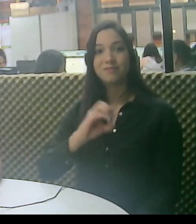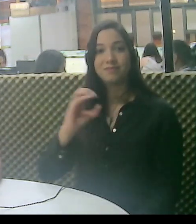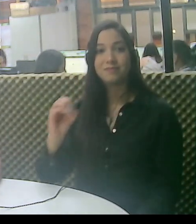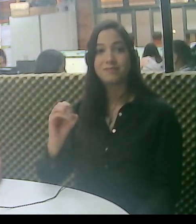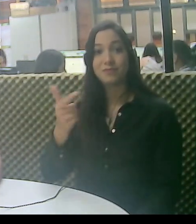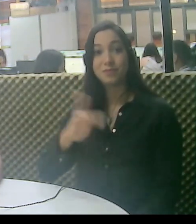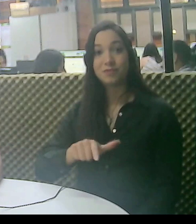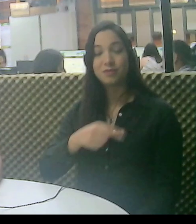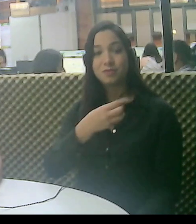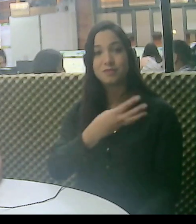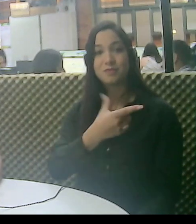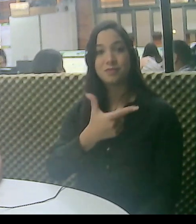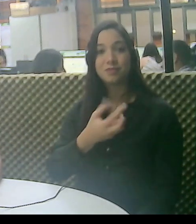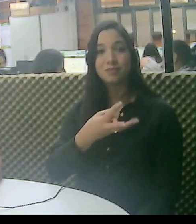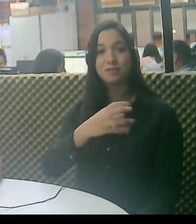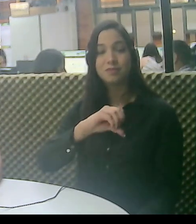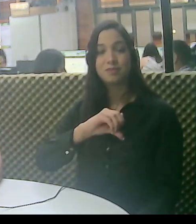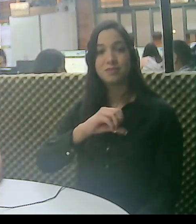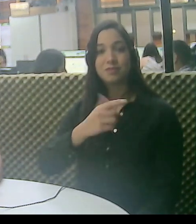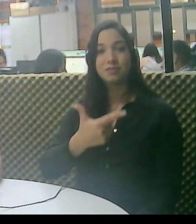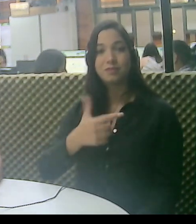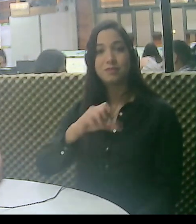3239-2800, repetindo